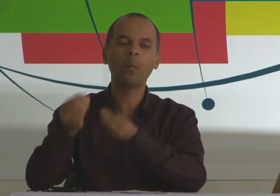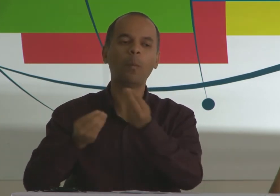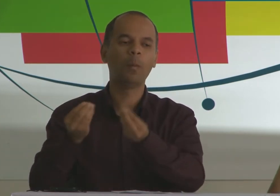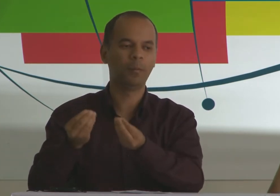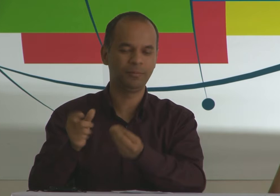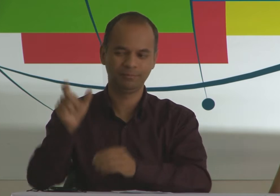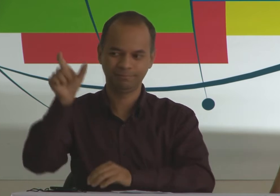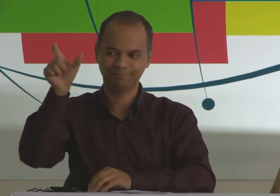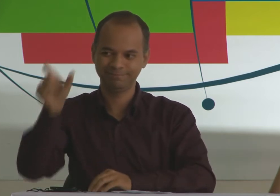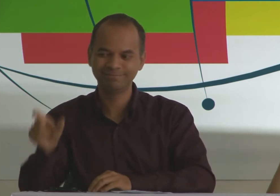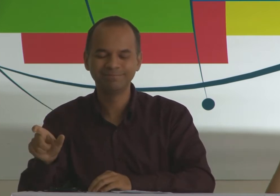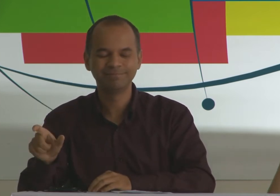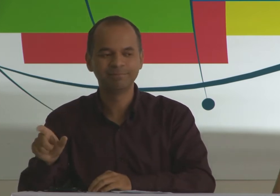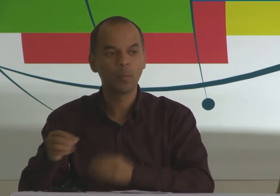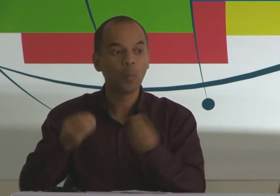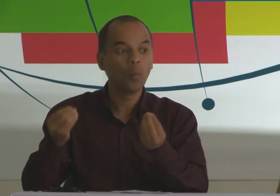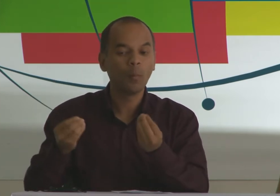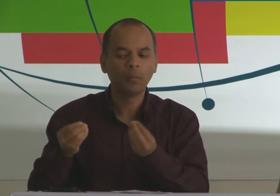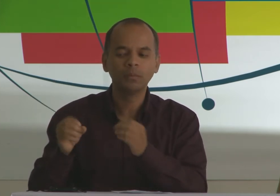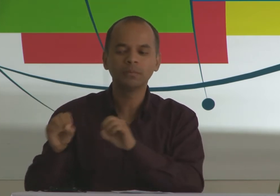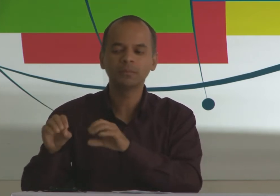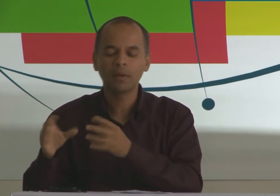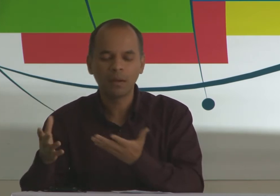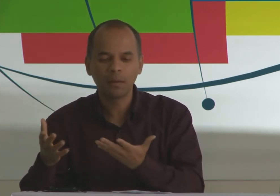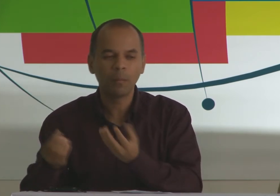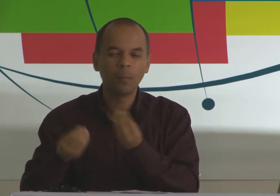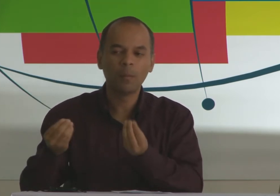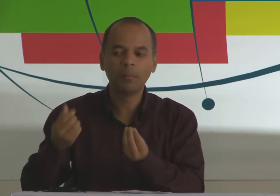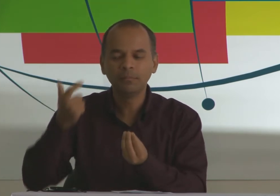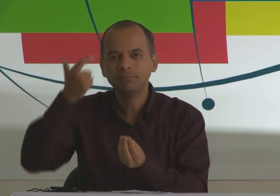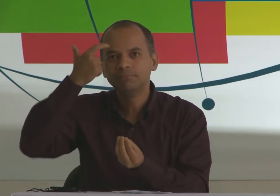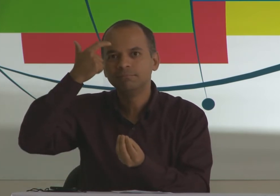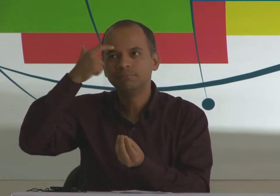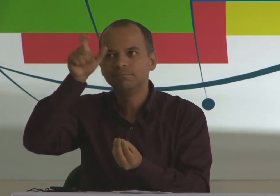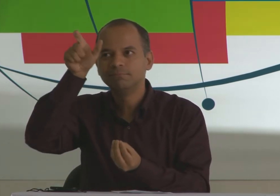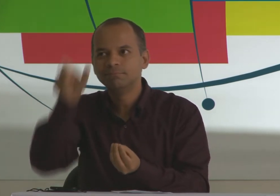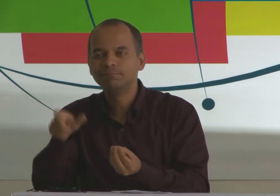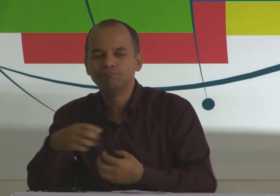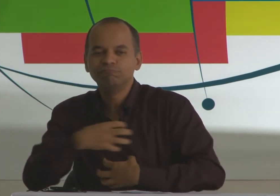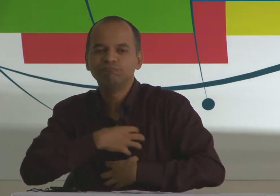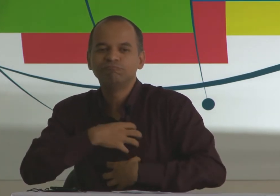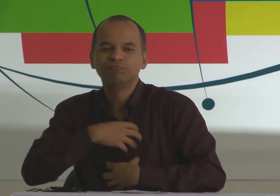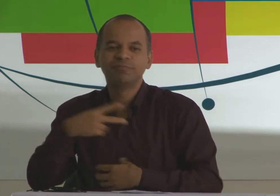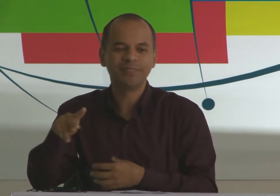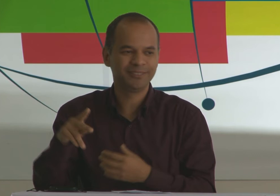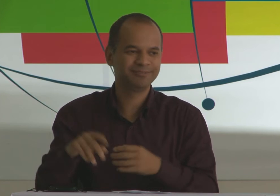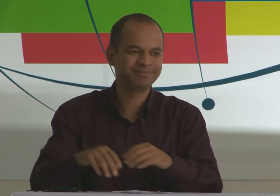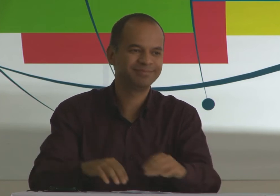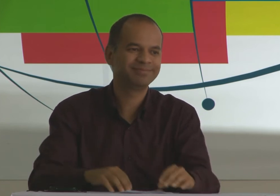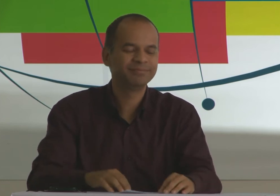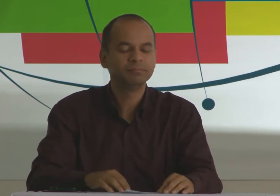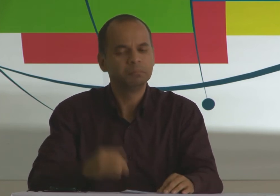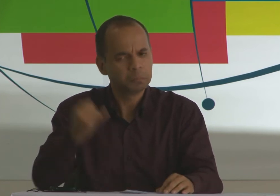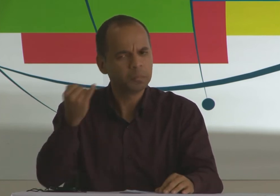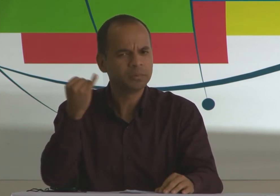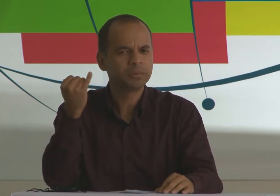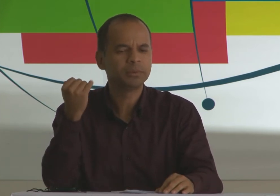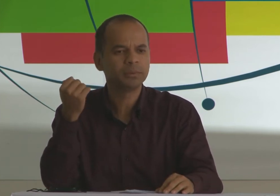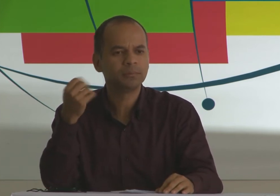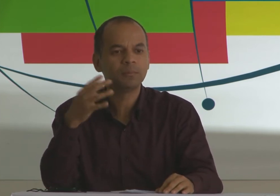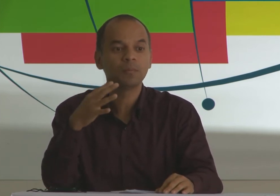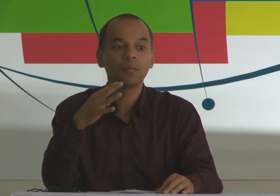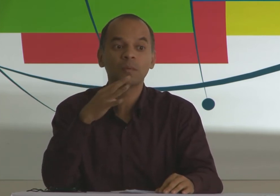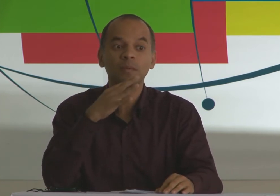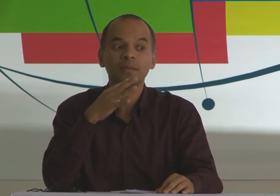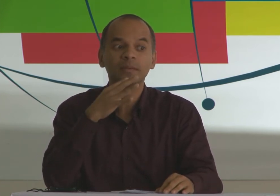como ele conseguiu, ele pode, talvez, se tiver um apoio adequado. Se tiver um método de ensino interessante para ele, combine com o modo